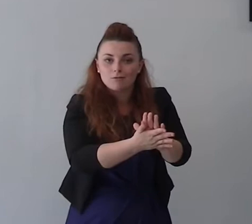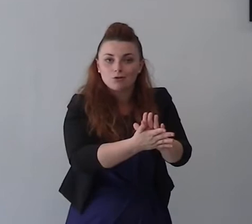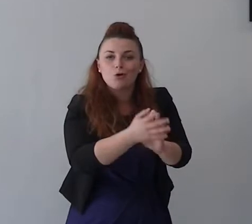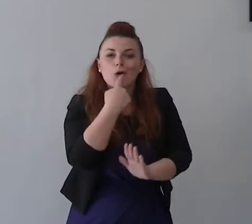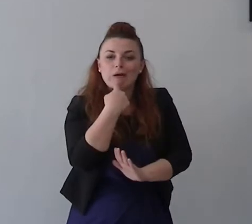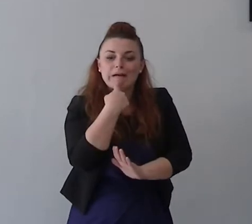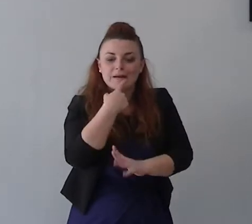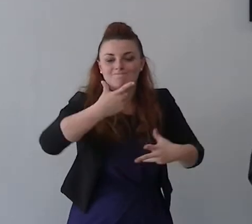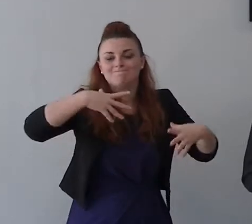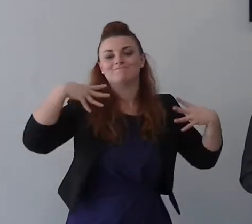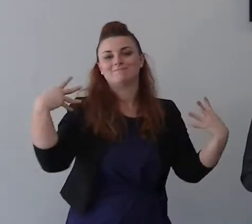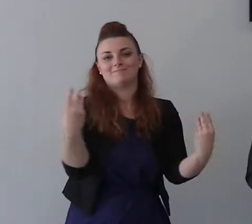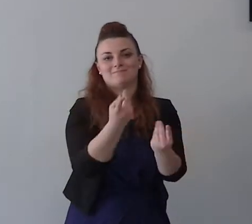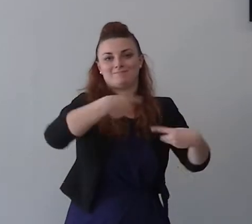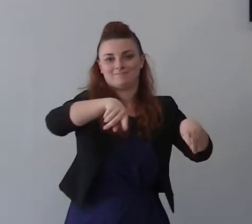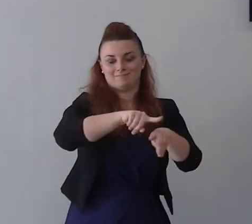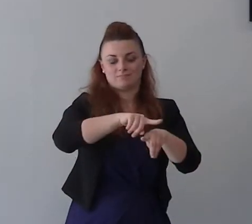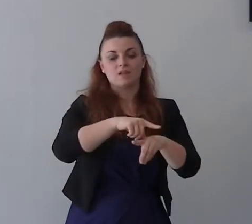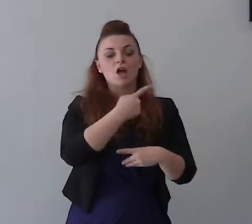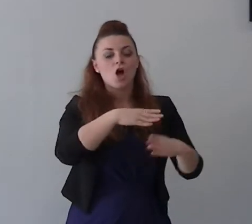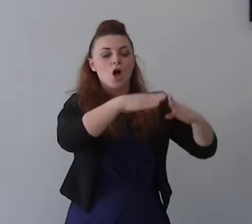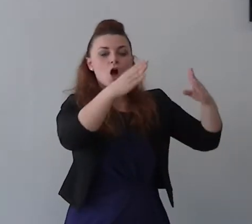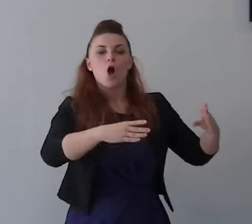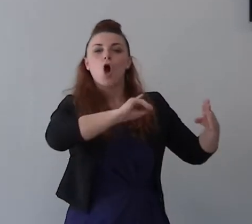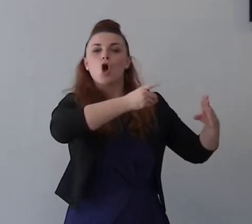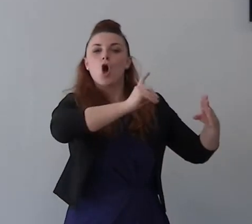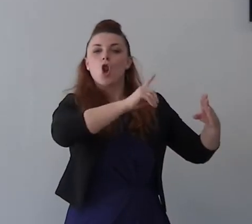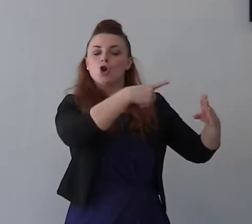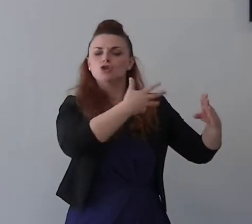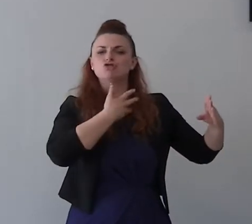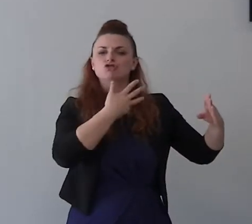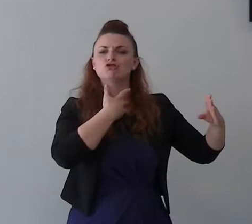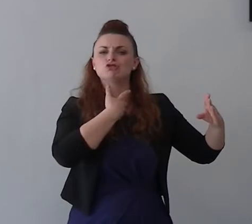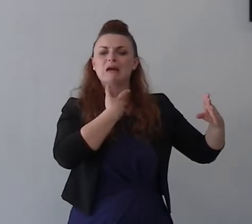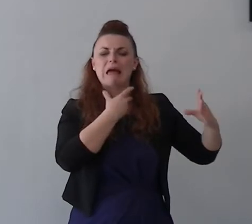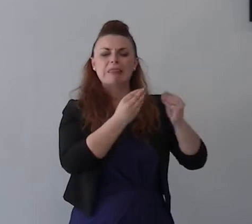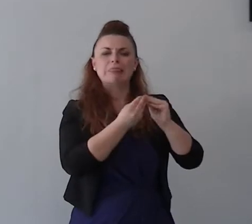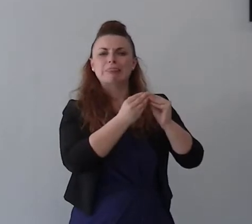Gesù trasforma uno strumento di tortura, uno strumento di morte,